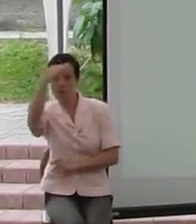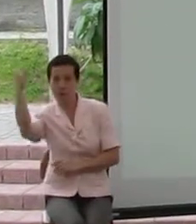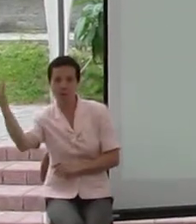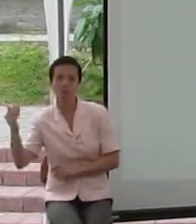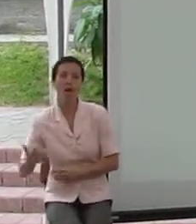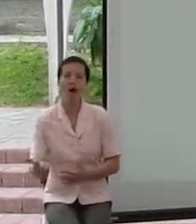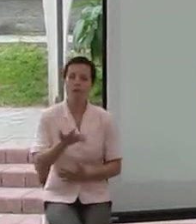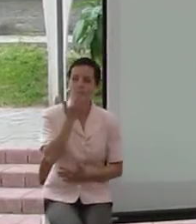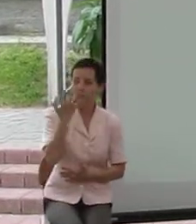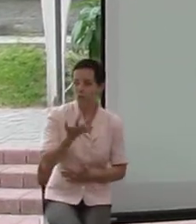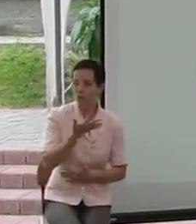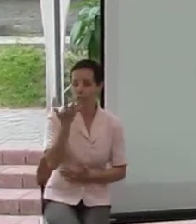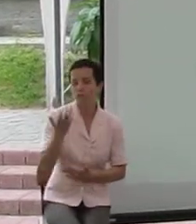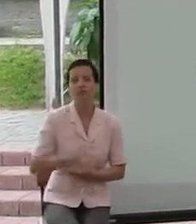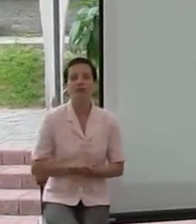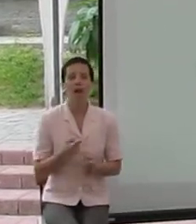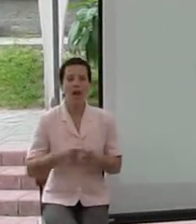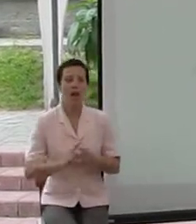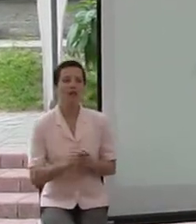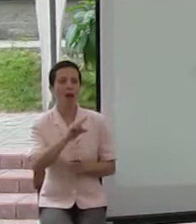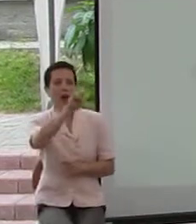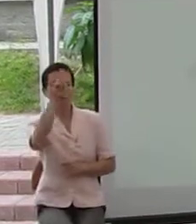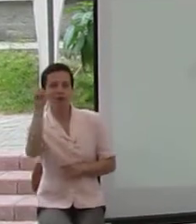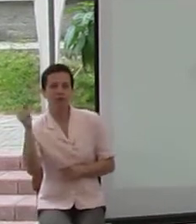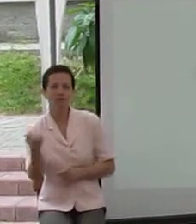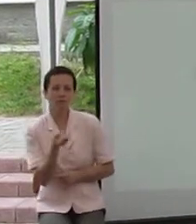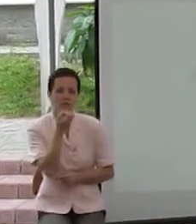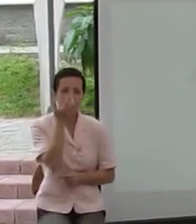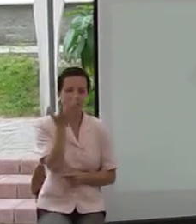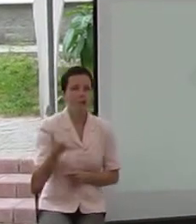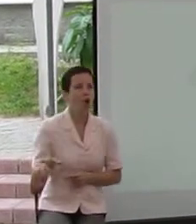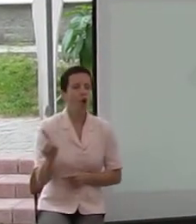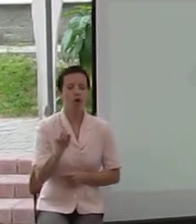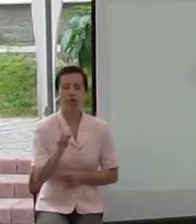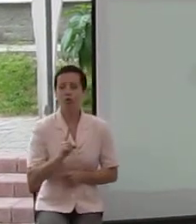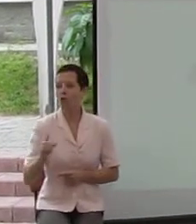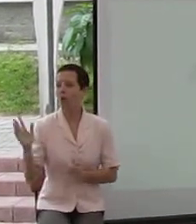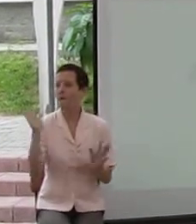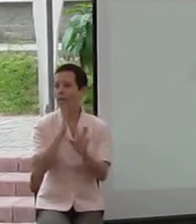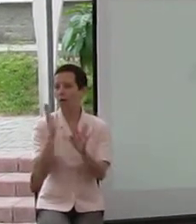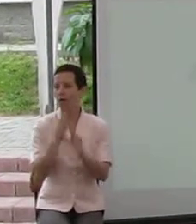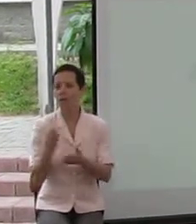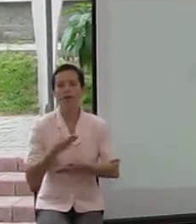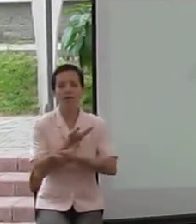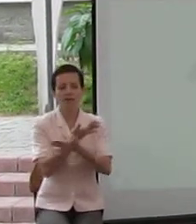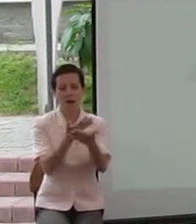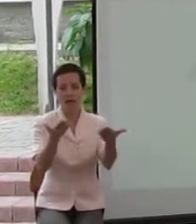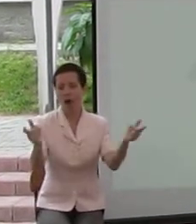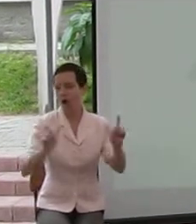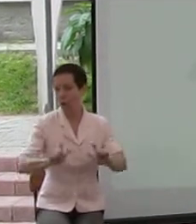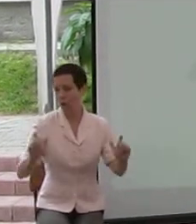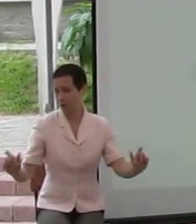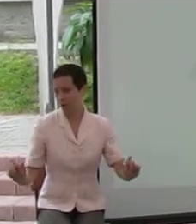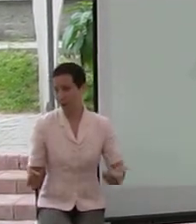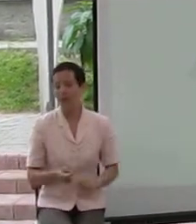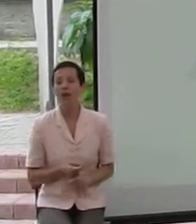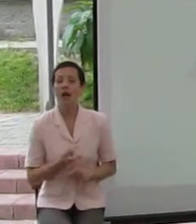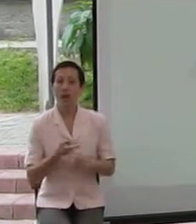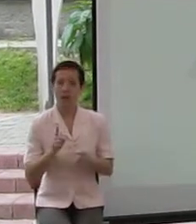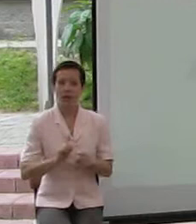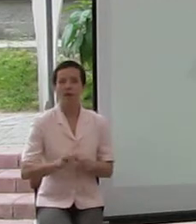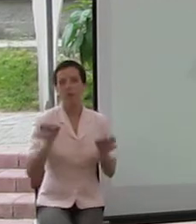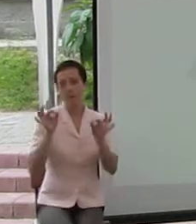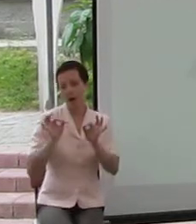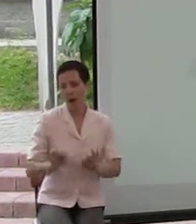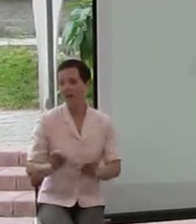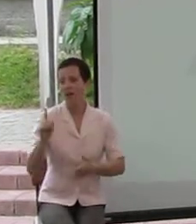это воздух, это листва, цветы, то есть то, что дала сама природа людям. И значит, это верно, и значит, это